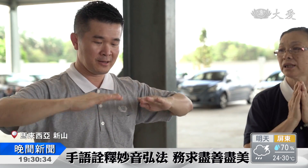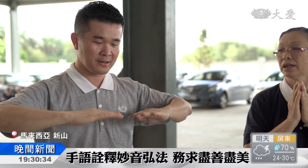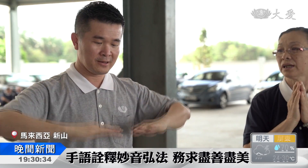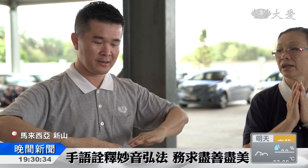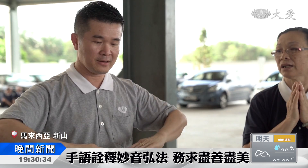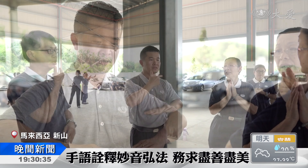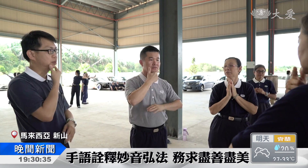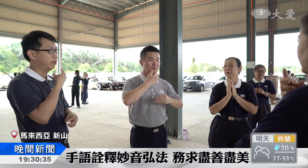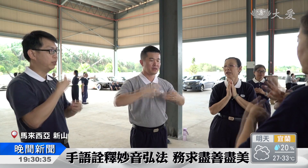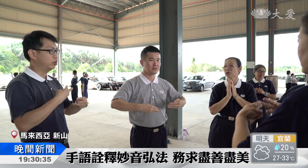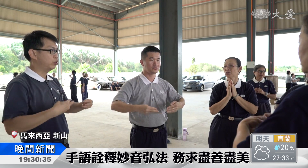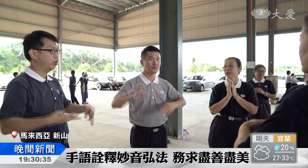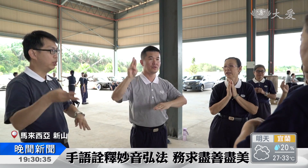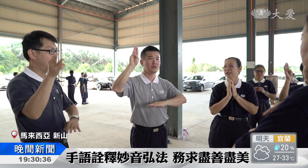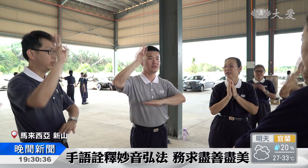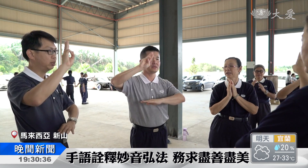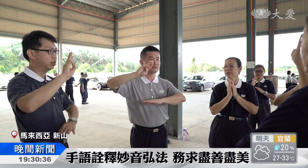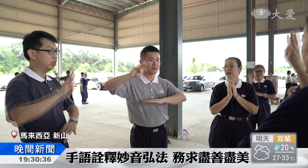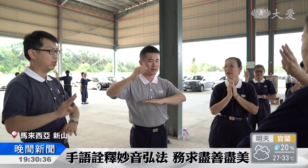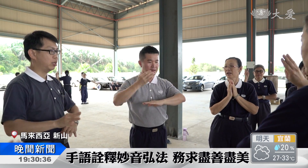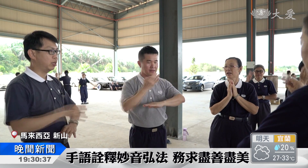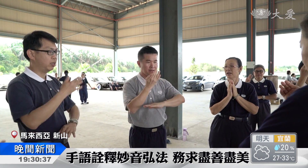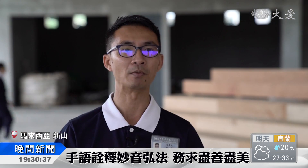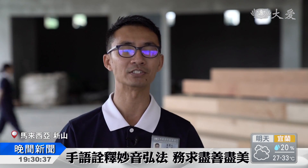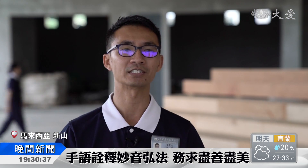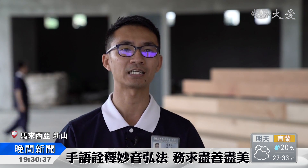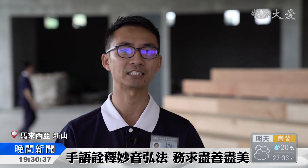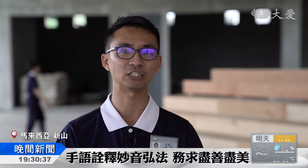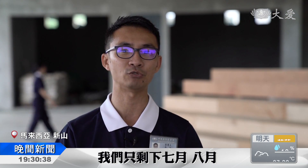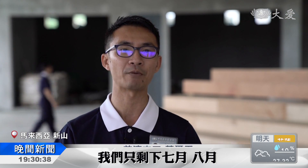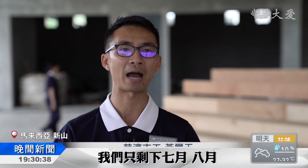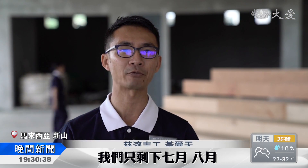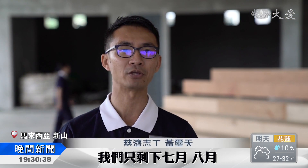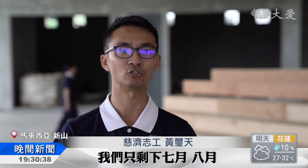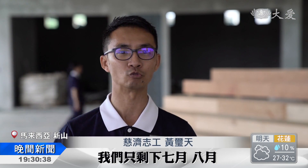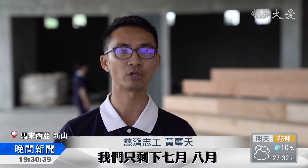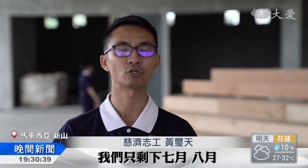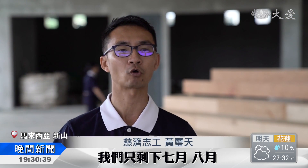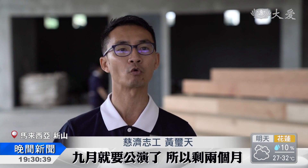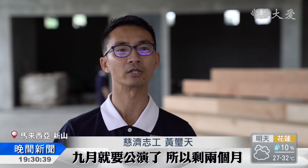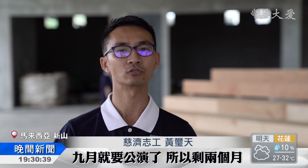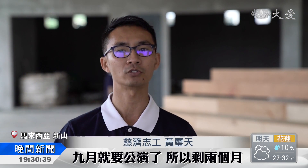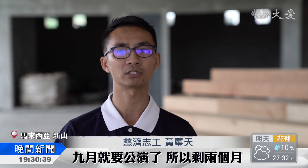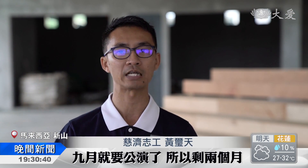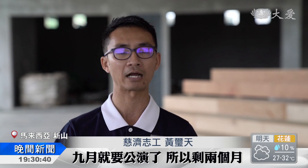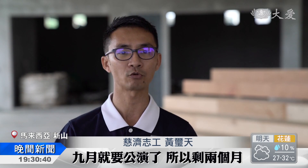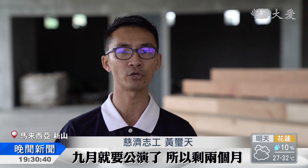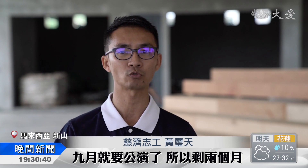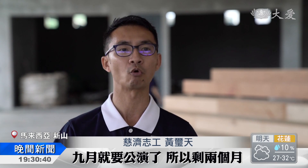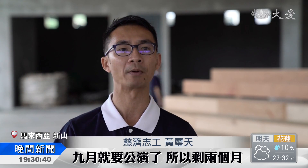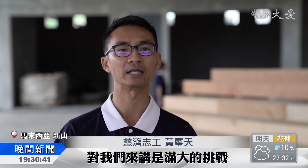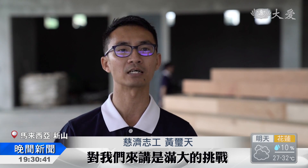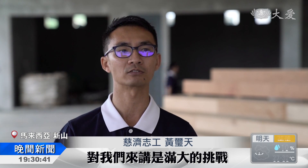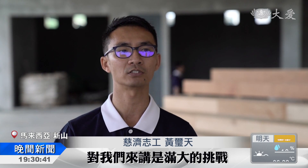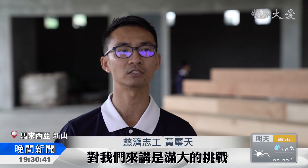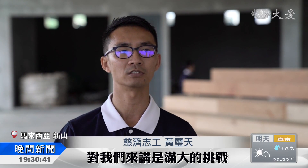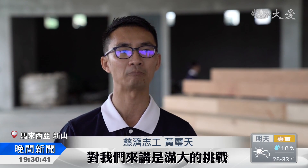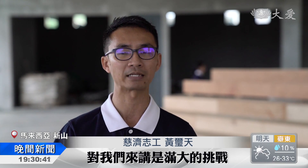連小修時間都在積極排練我們只剩下七月 八月九月就要公演所以剩兩個月對我們來講是蠻